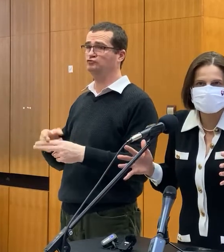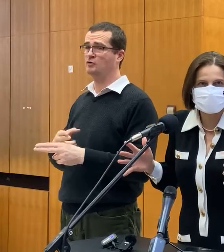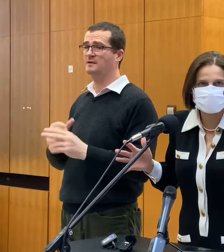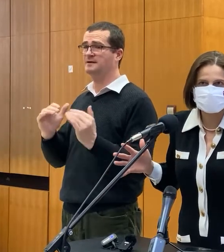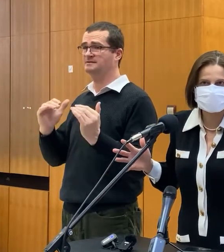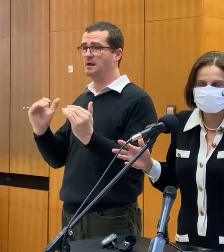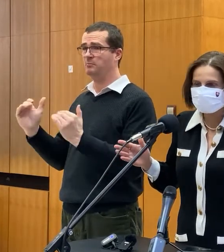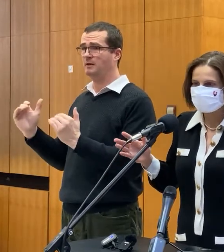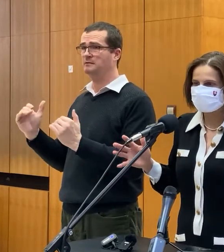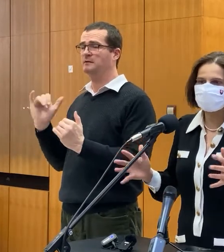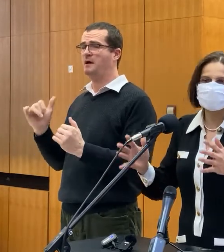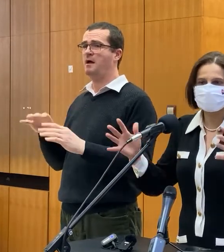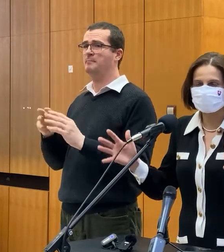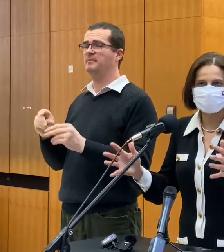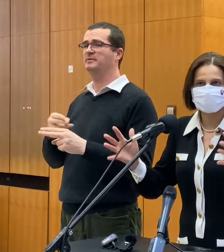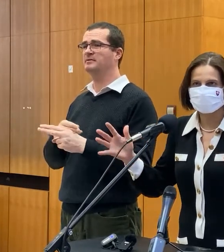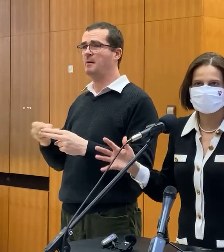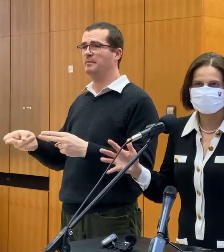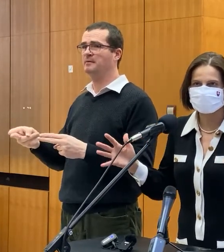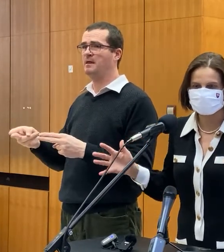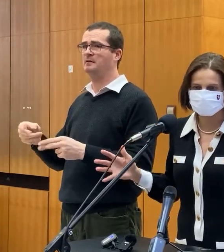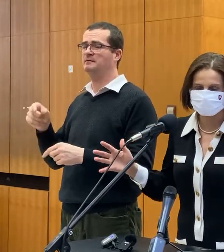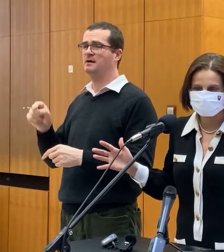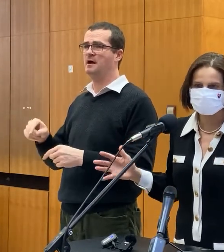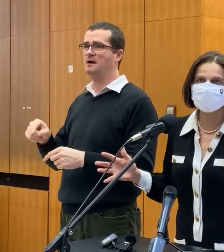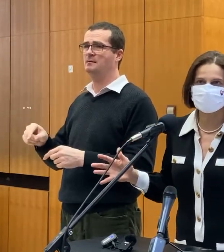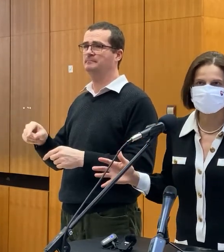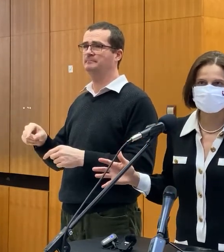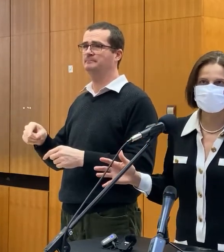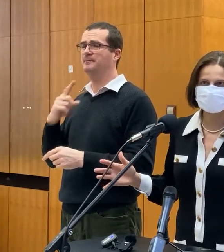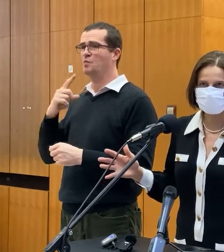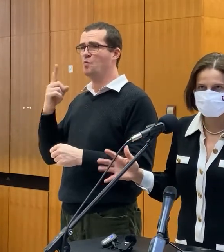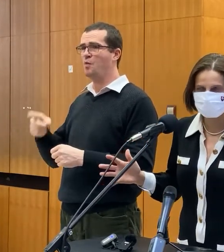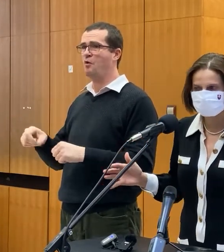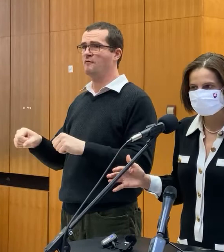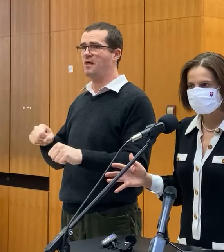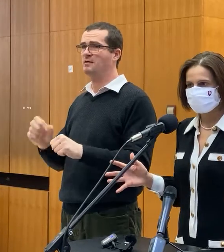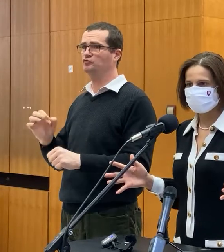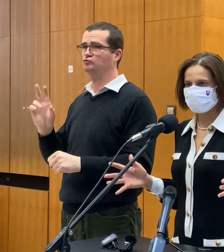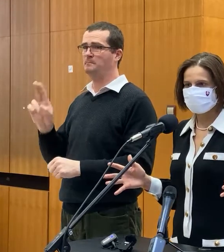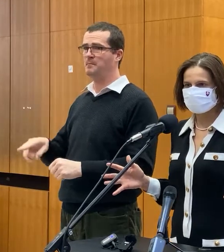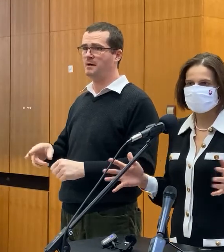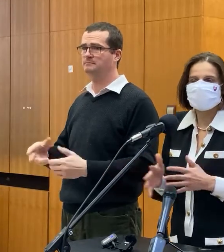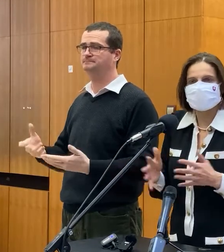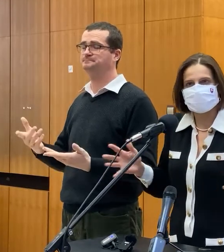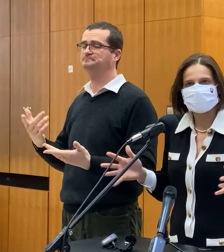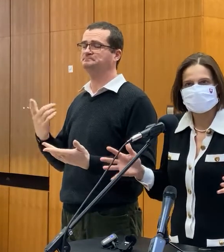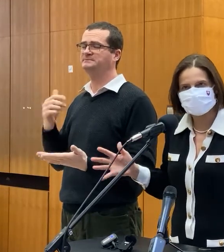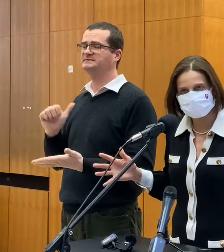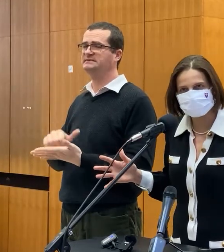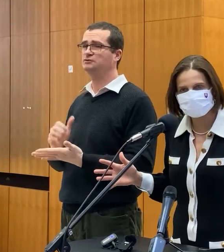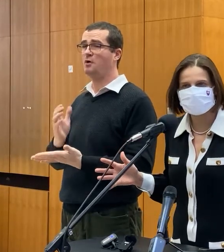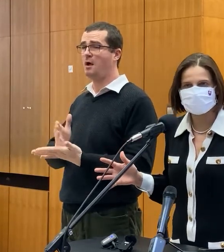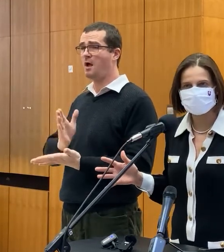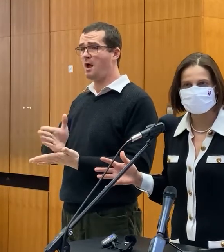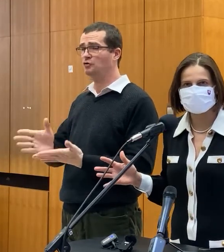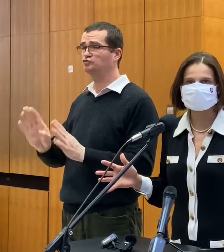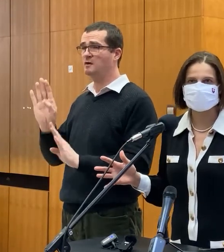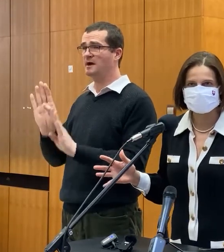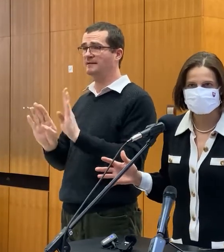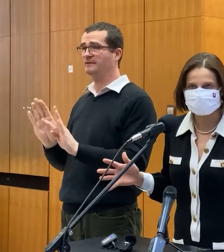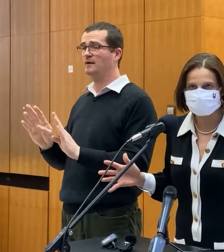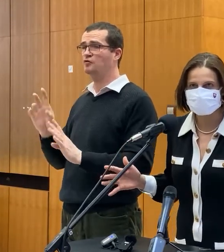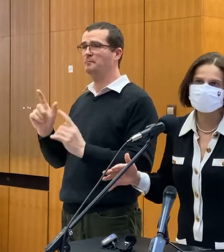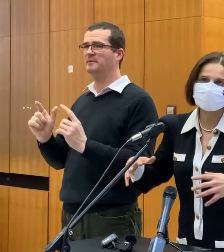stability, aj v rámci naplňania vlastne tých úloh, ktoré vláda má. Takže určite každé vlastne to referendum z tohto pohľadu